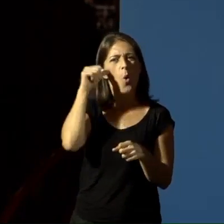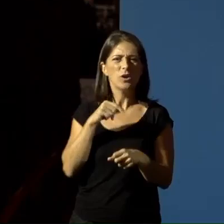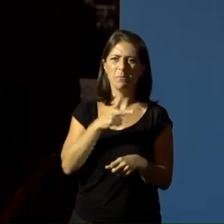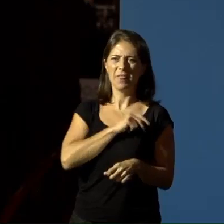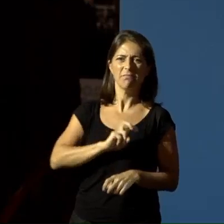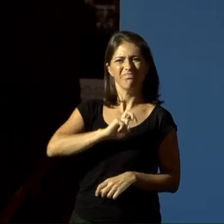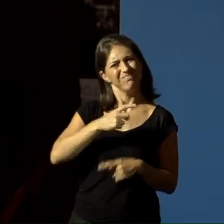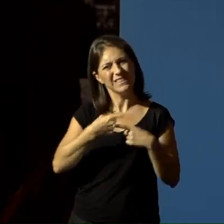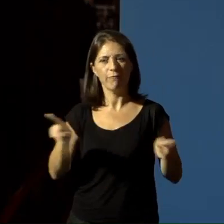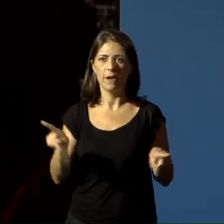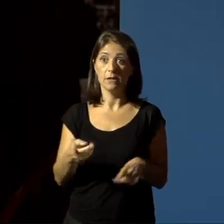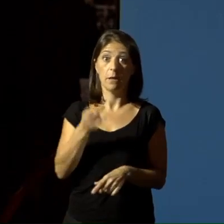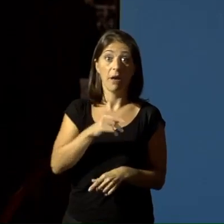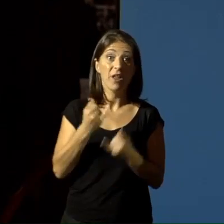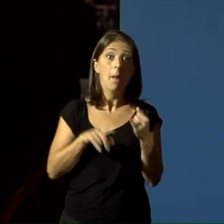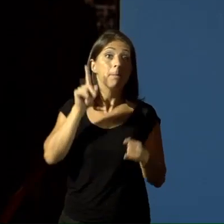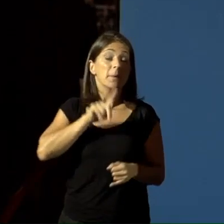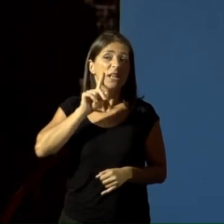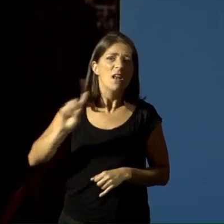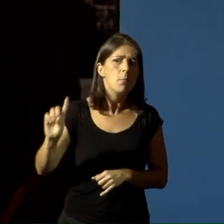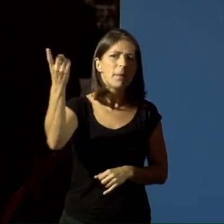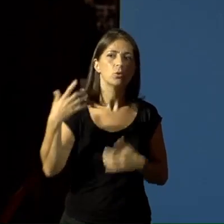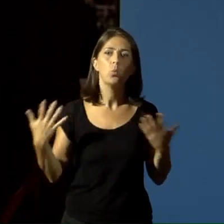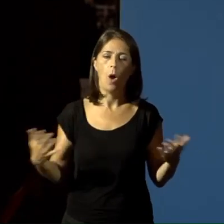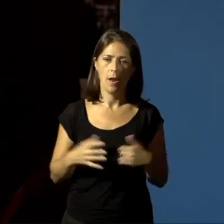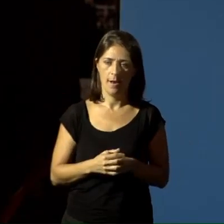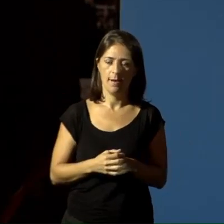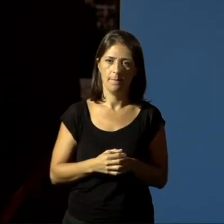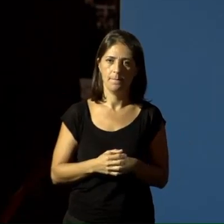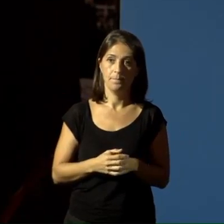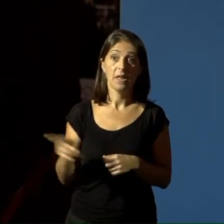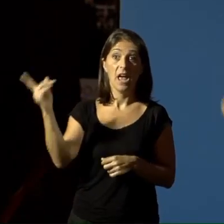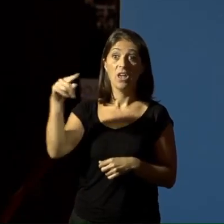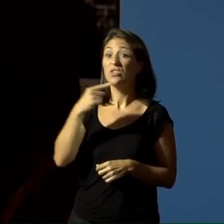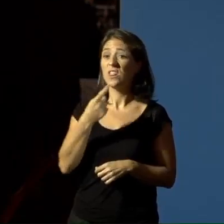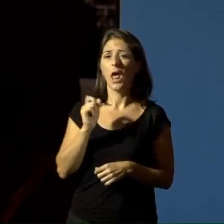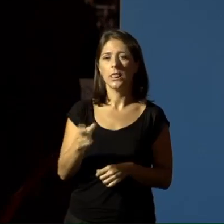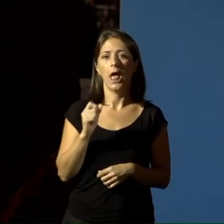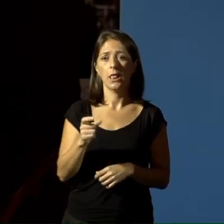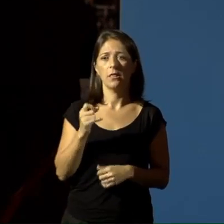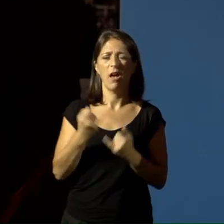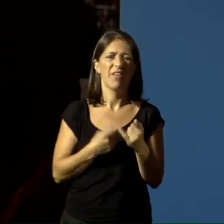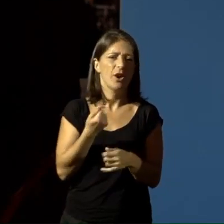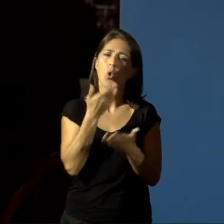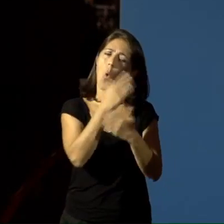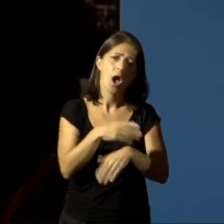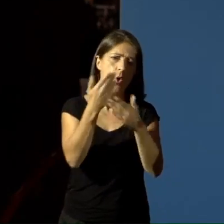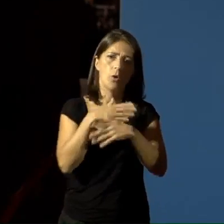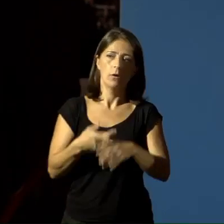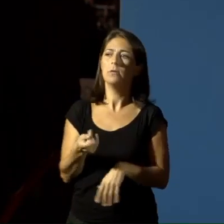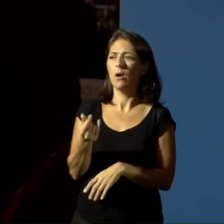a gran mentira, a maior das mentiras, sabedes cal é? Que din sempre que non hai cartos. Claro